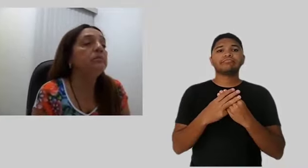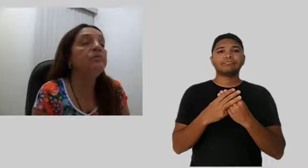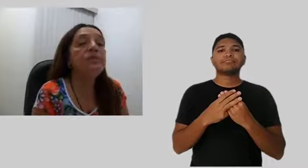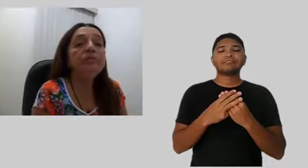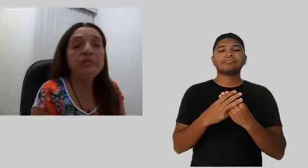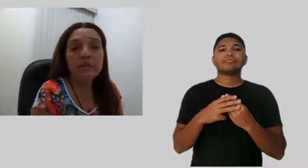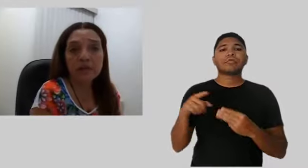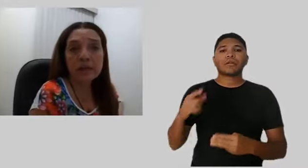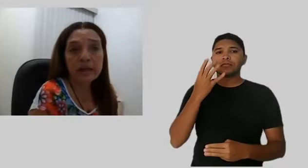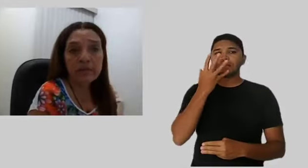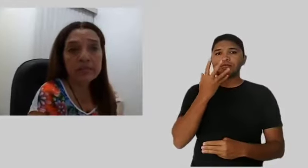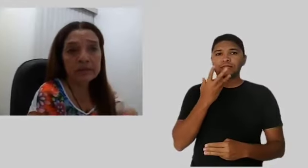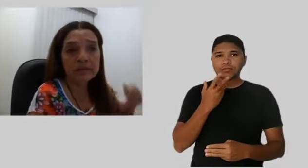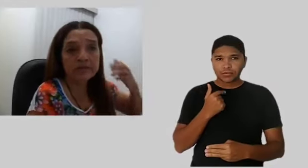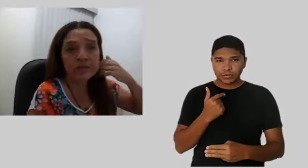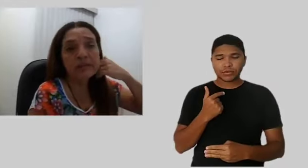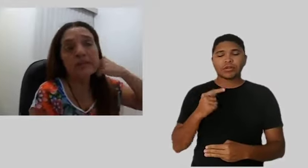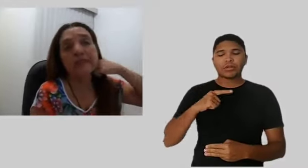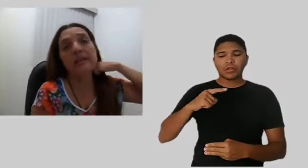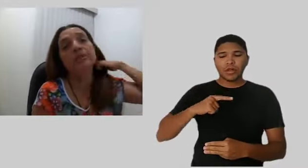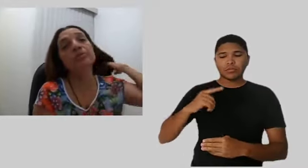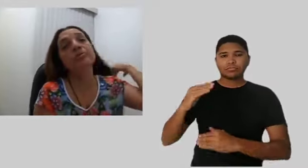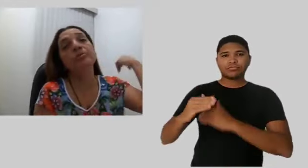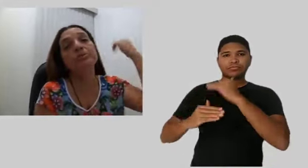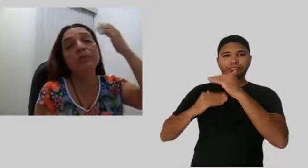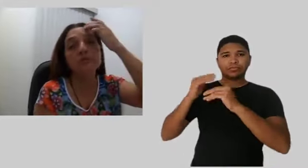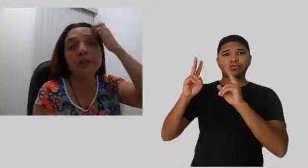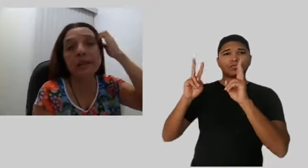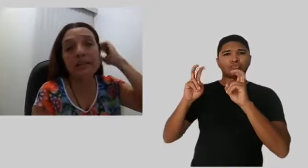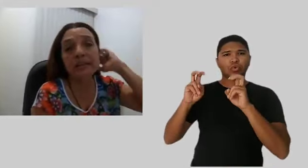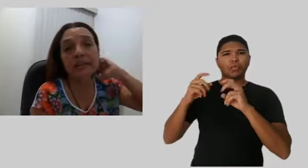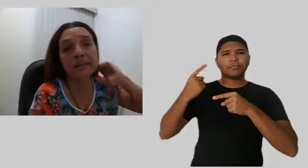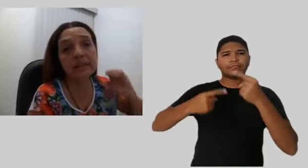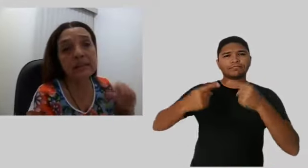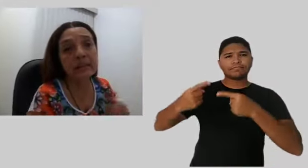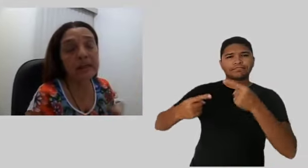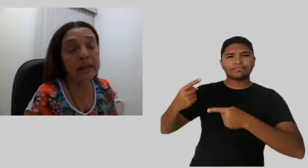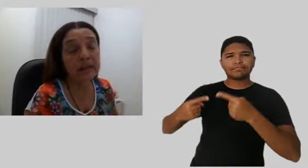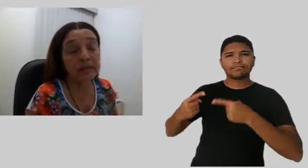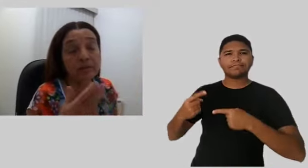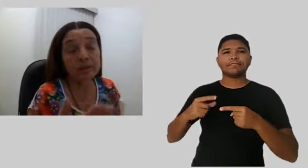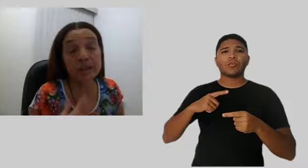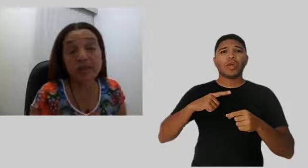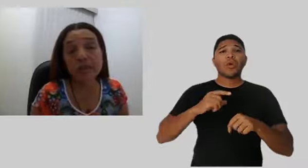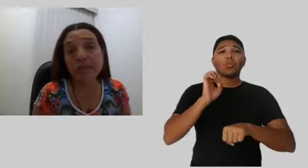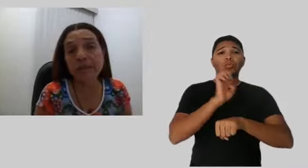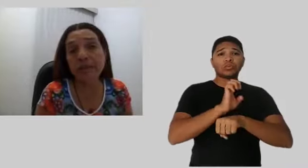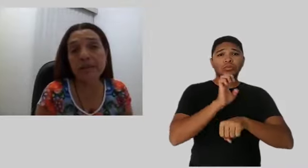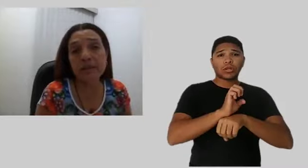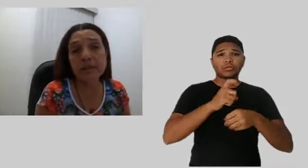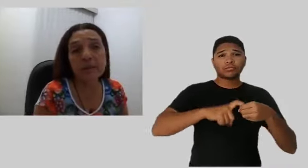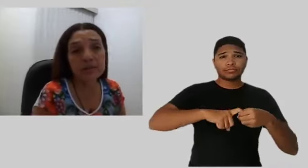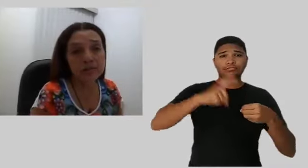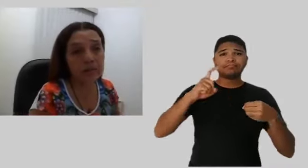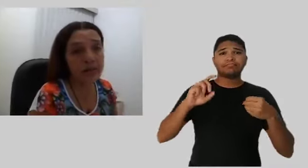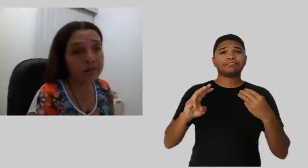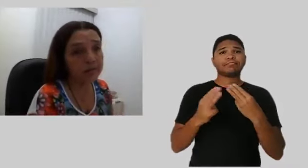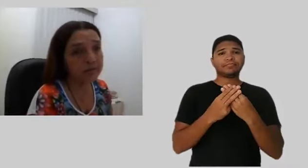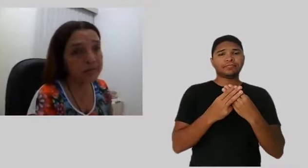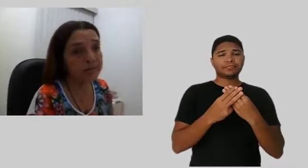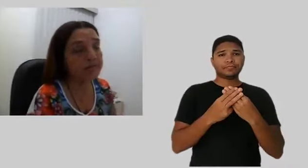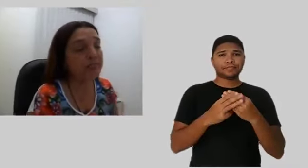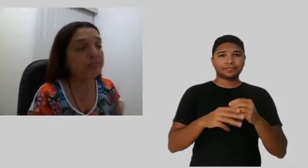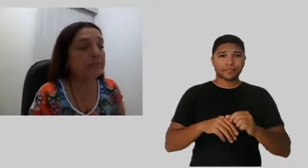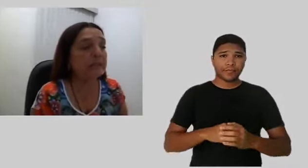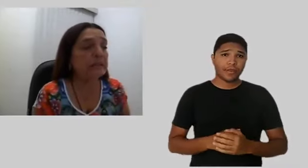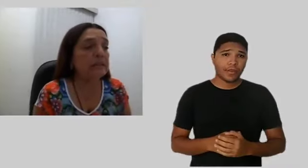e vive na época de infância, né, as discussões em sua casa acerca do Estado independente